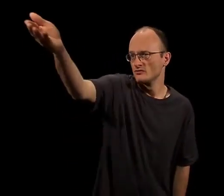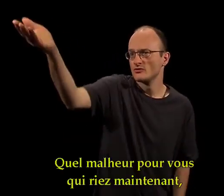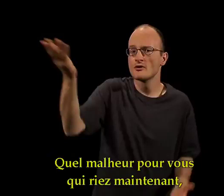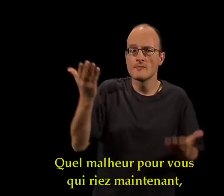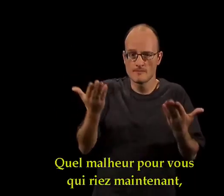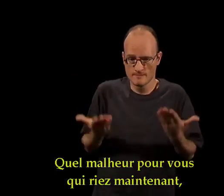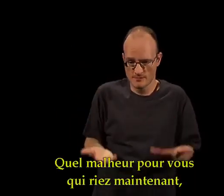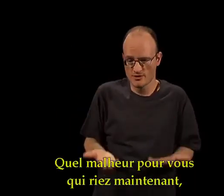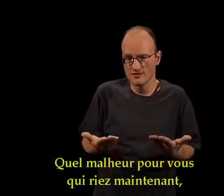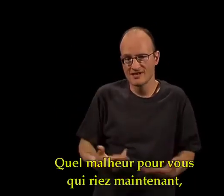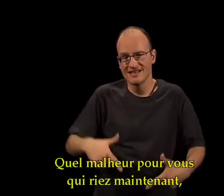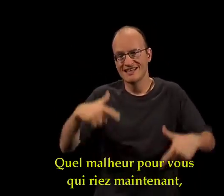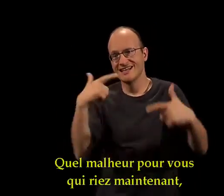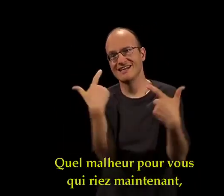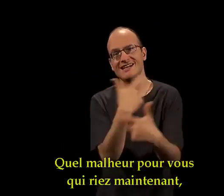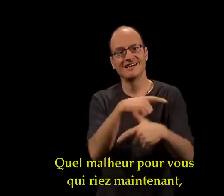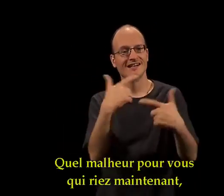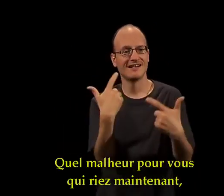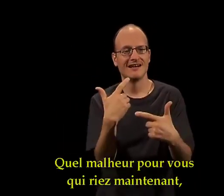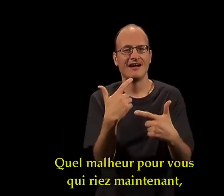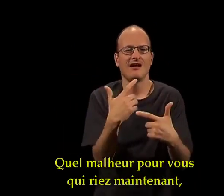Quel malheur pour vous, qui riez maintenant,